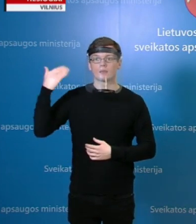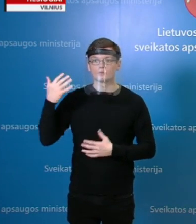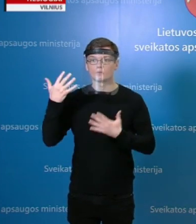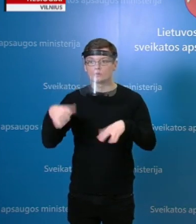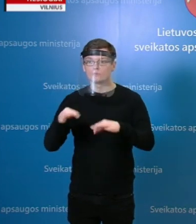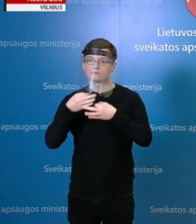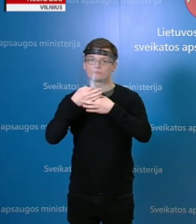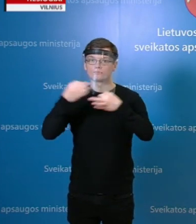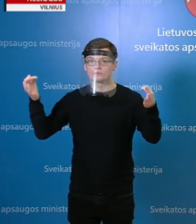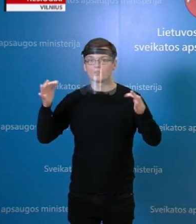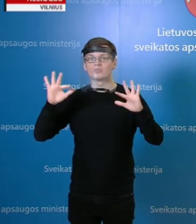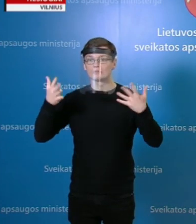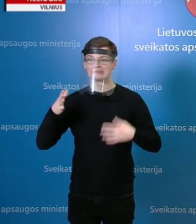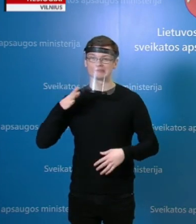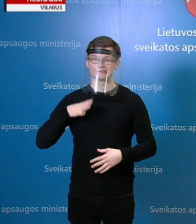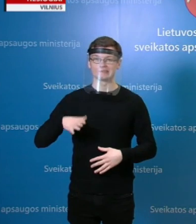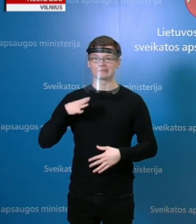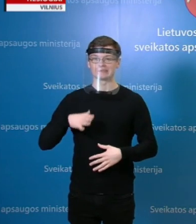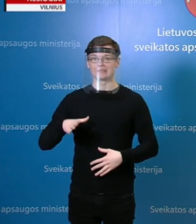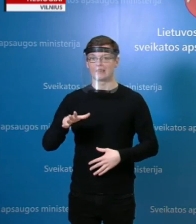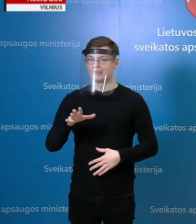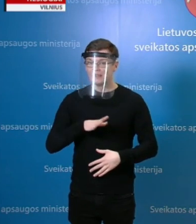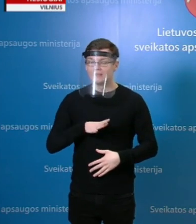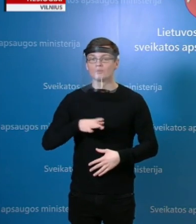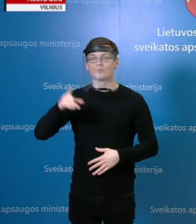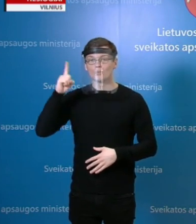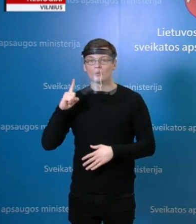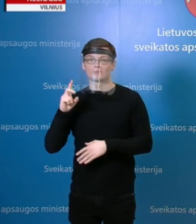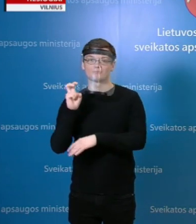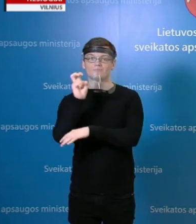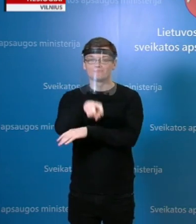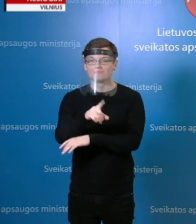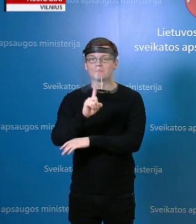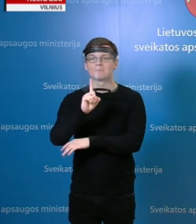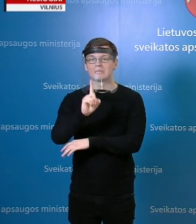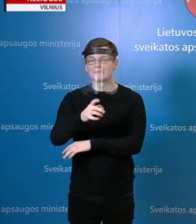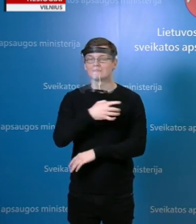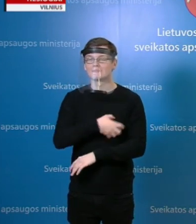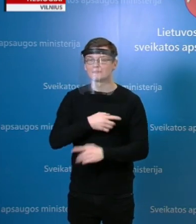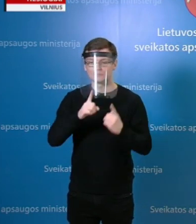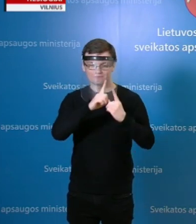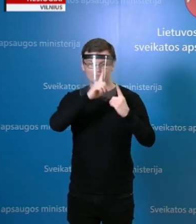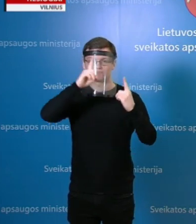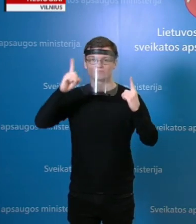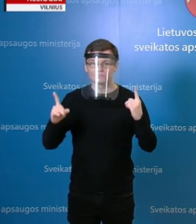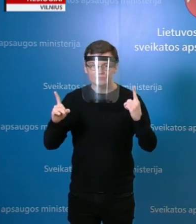tai jeigu jau norit aplankyti, tai bent jau išlaikykit saugų fizinį atstumą, naudokit